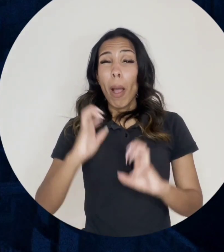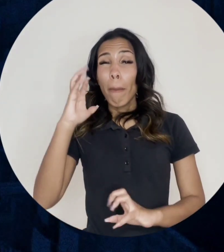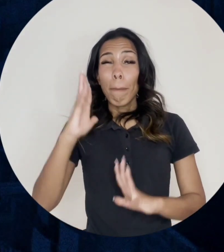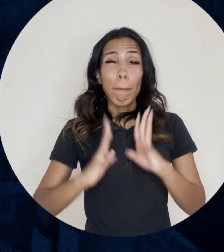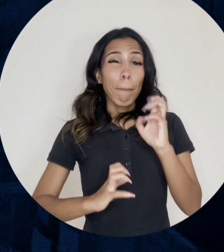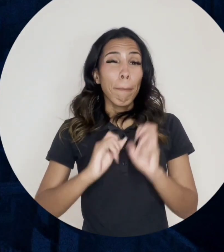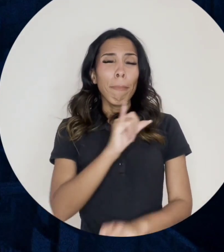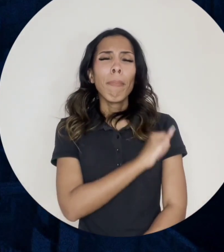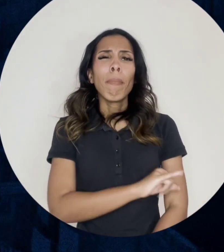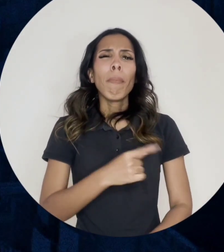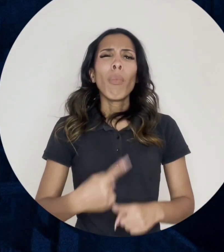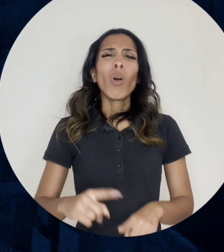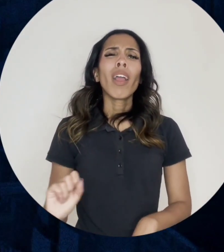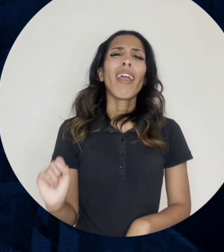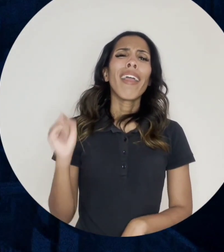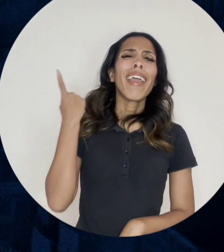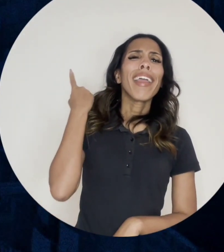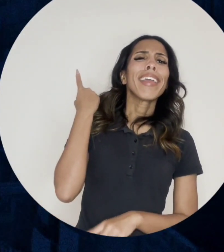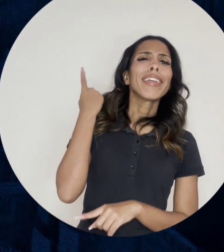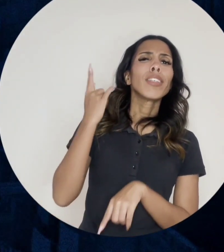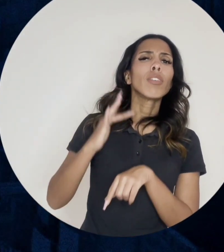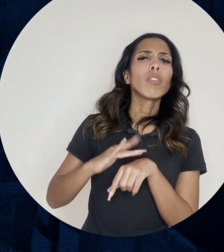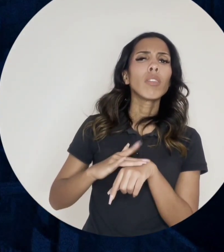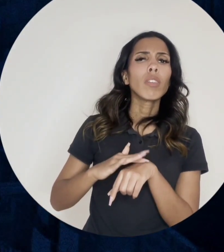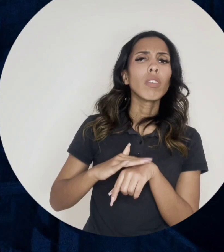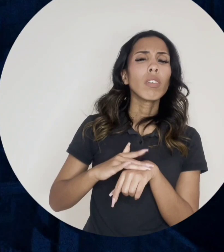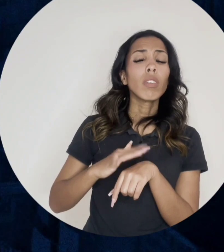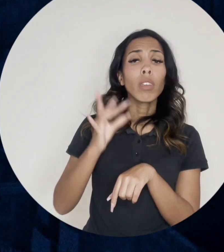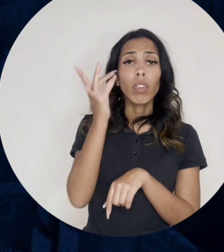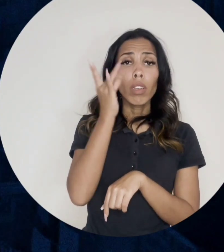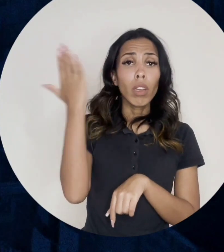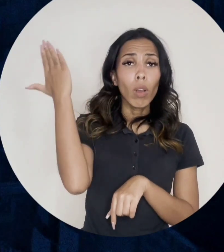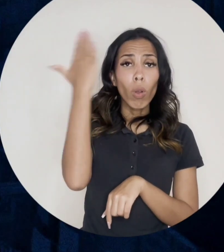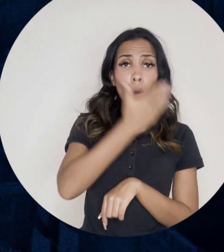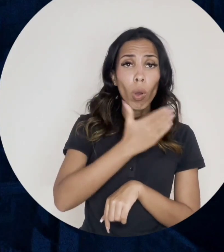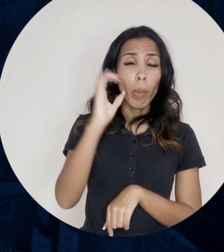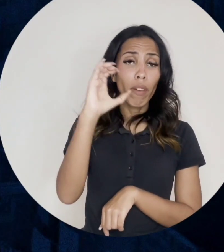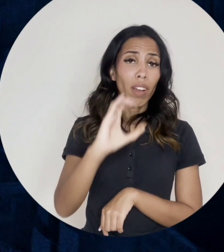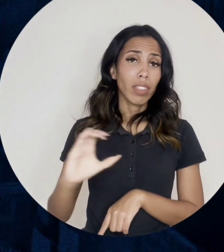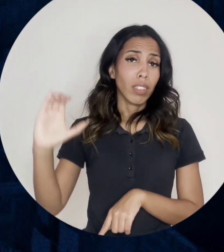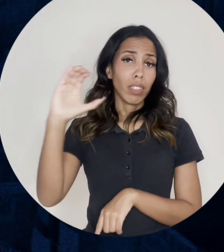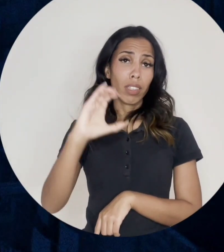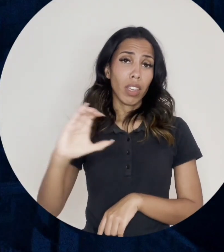que ex-paciente? Hoje está comprovado cientificamente